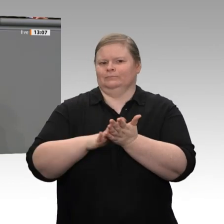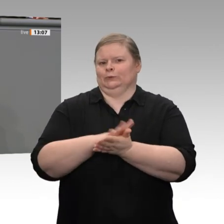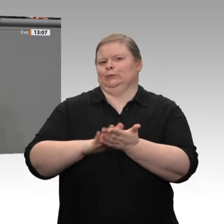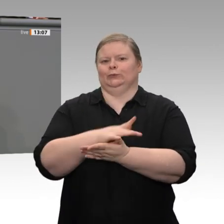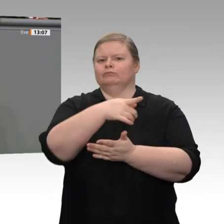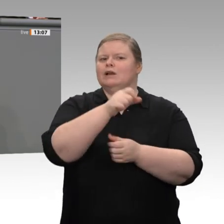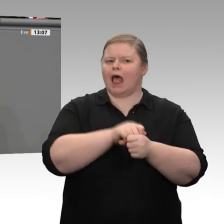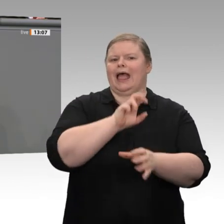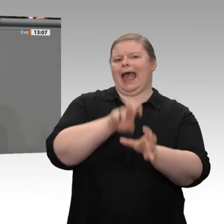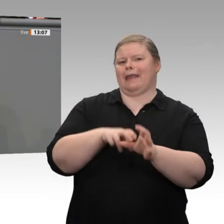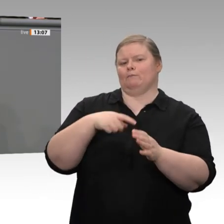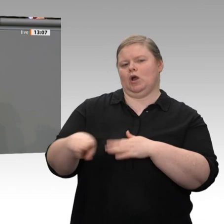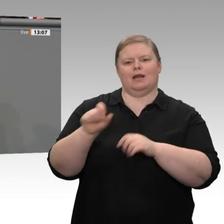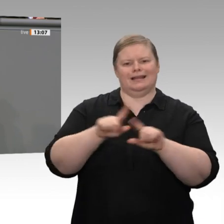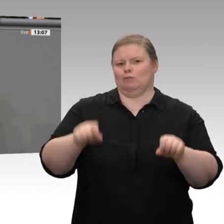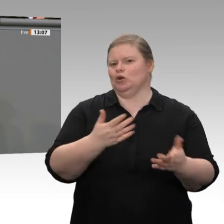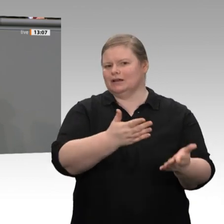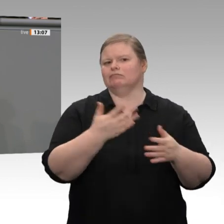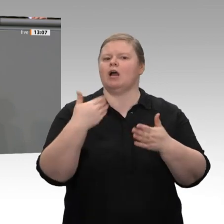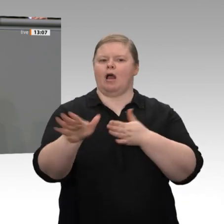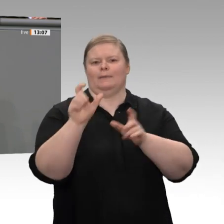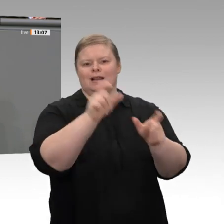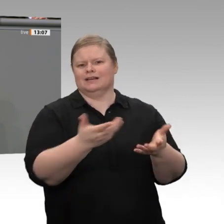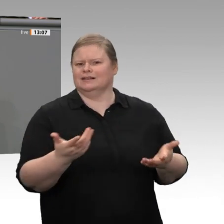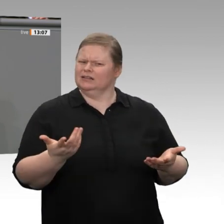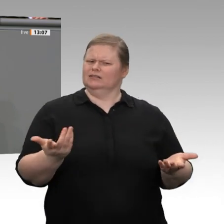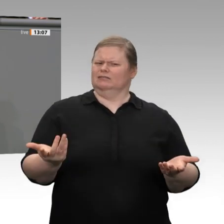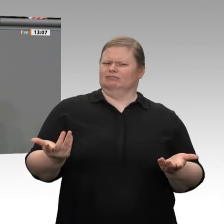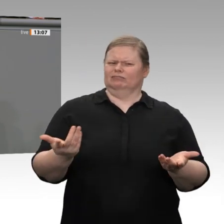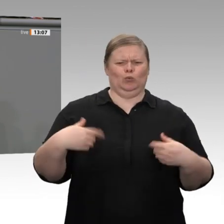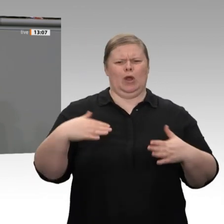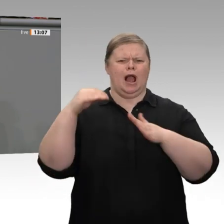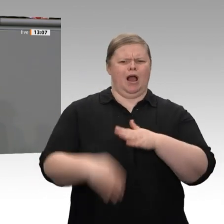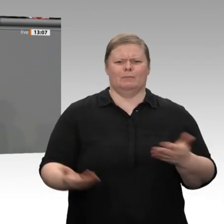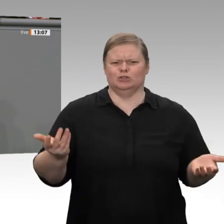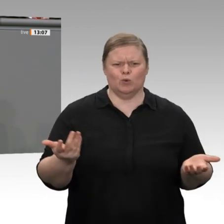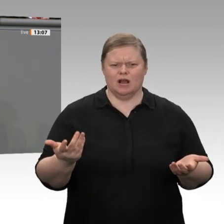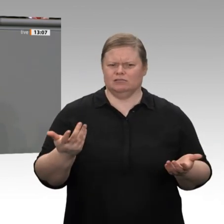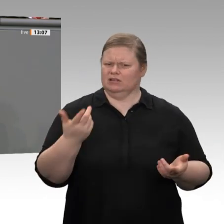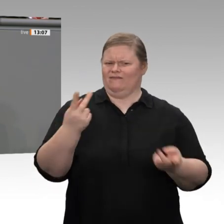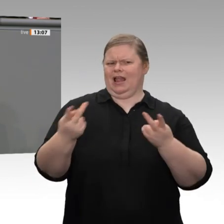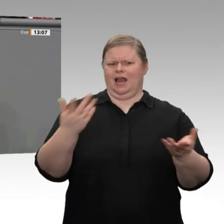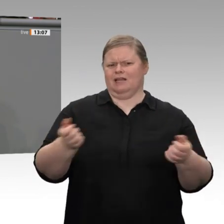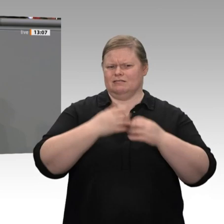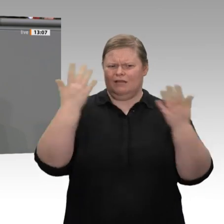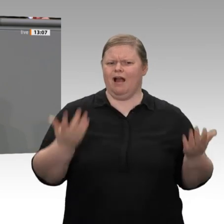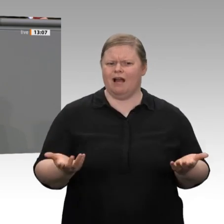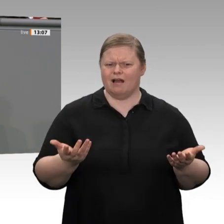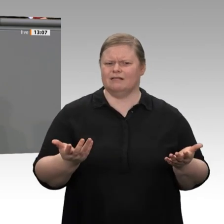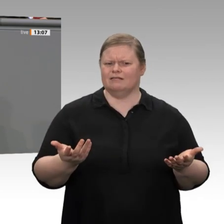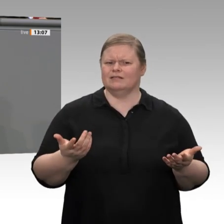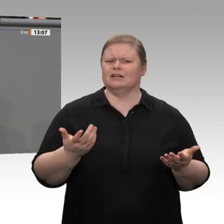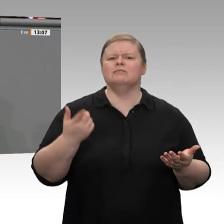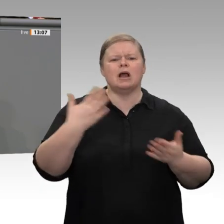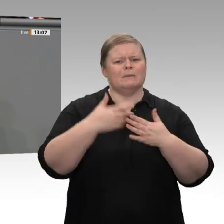Juden, die im besetzten Polen von den Sammeleinbürgerungen deutschstämmiger Einwohner ausgeschlossen wurden,